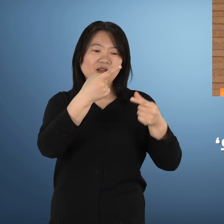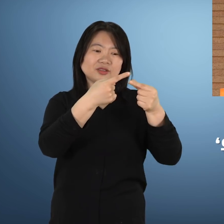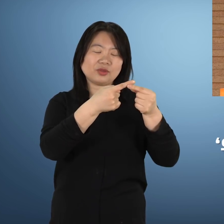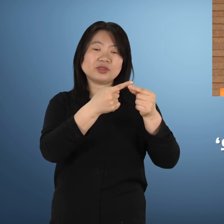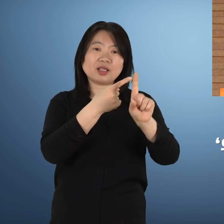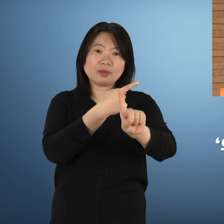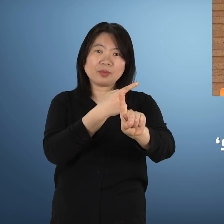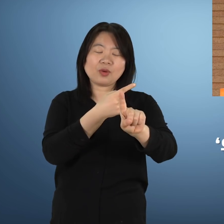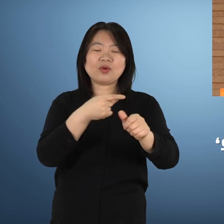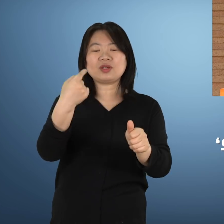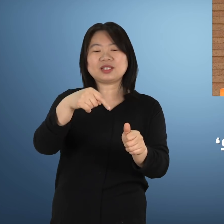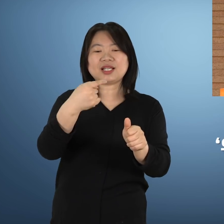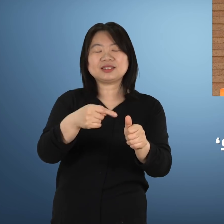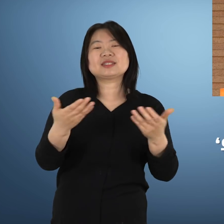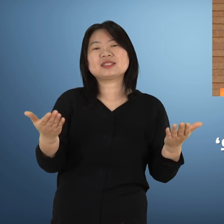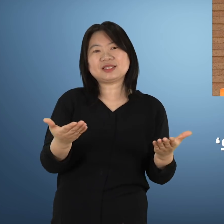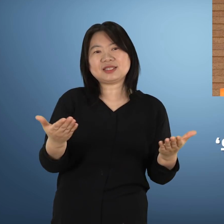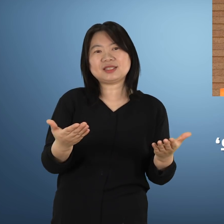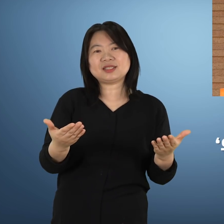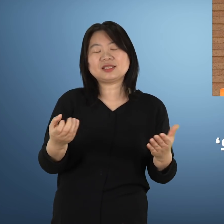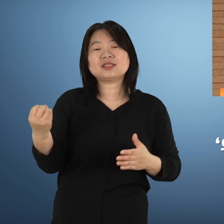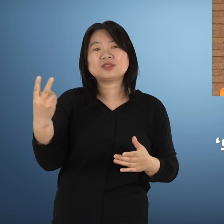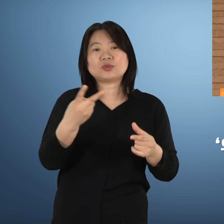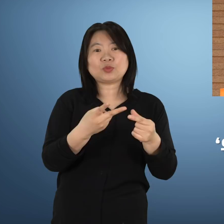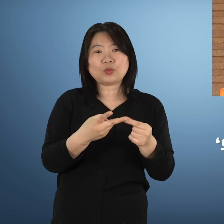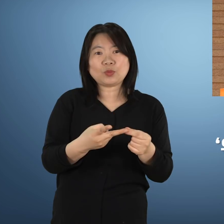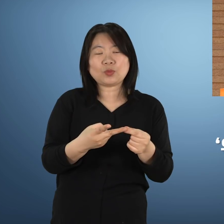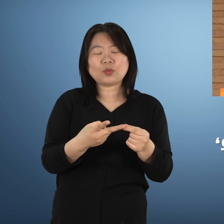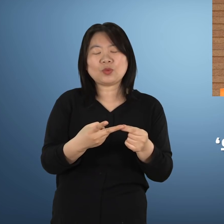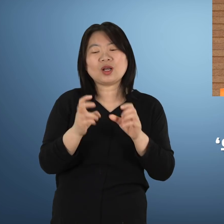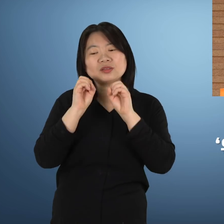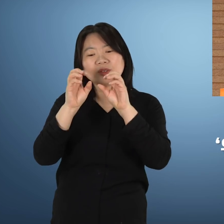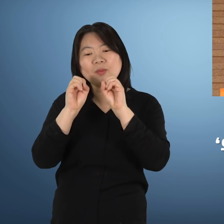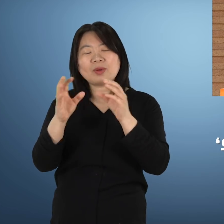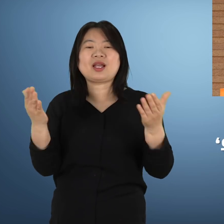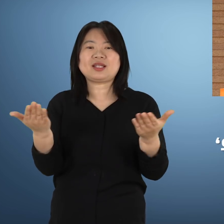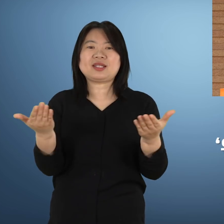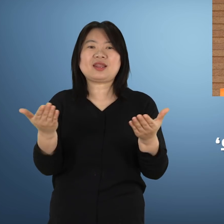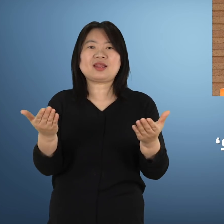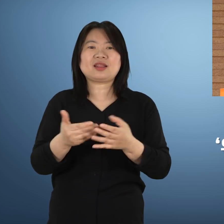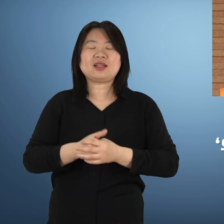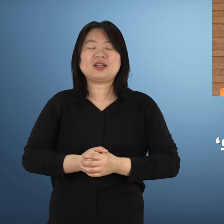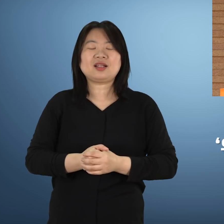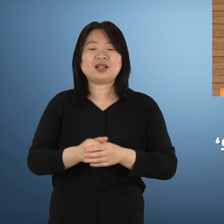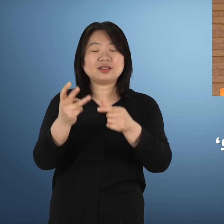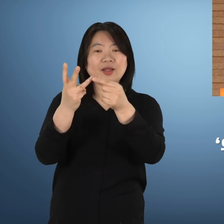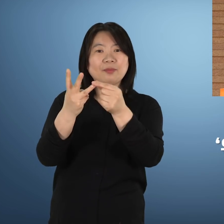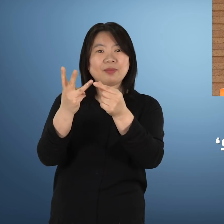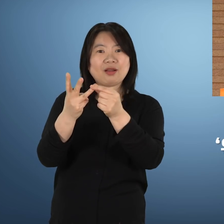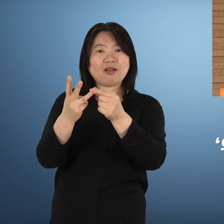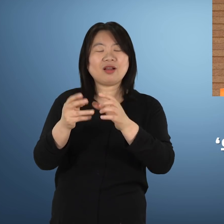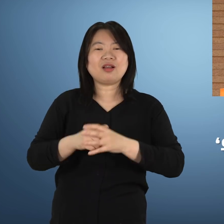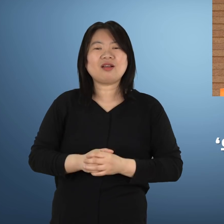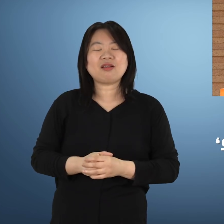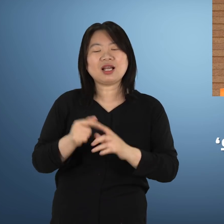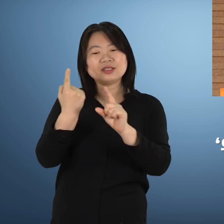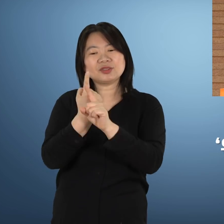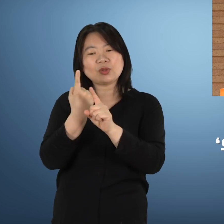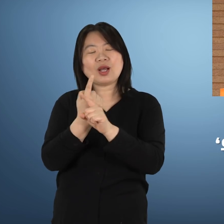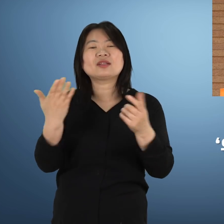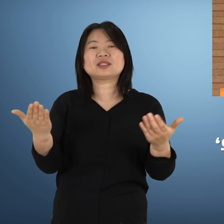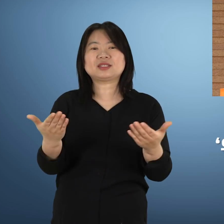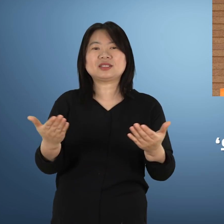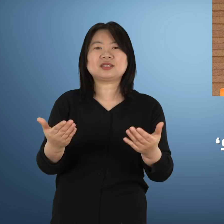첫째가 가르치는 일, 그리고 전파하시는 일, 그리고 3번째는 치료하시는